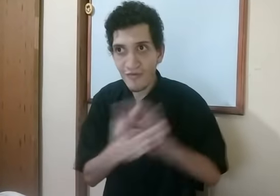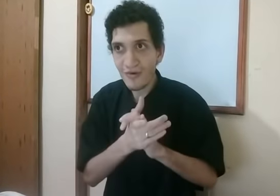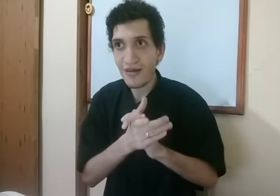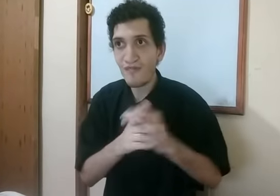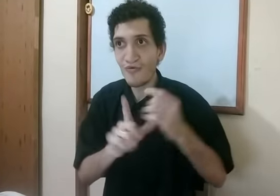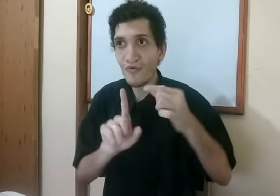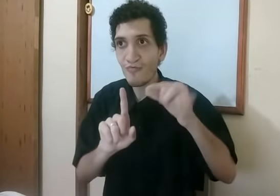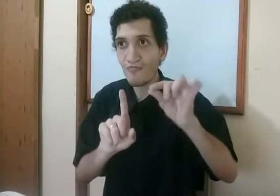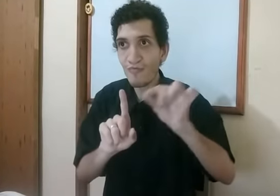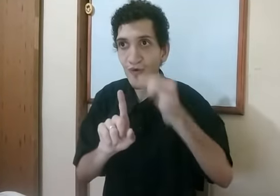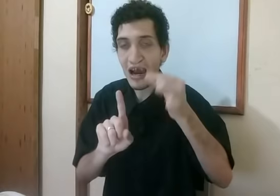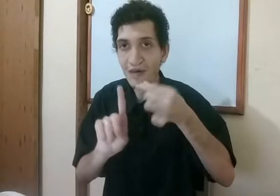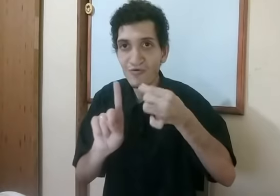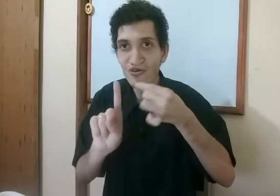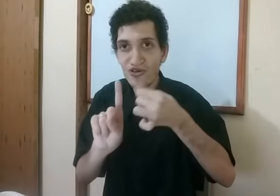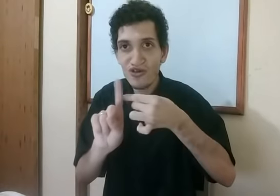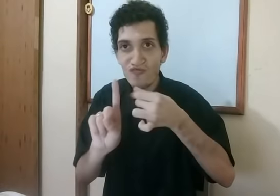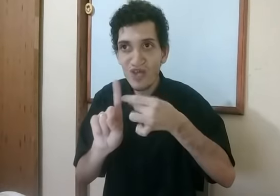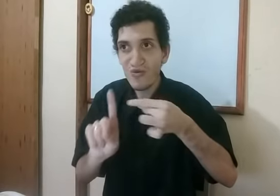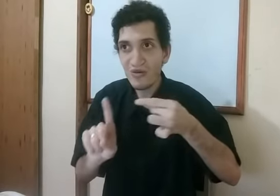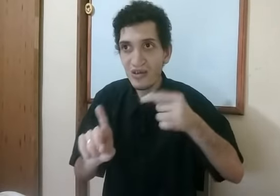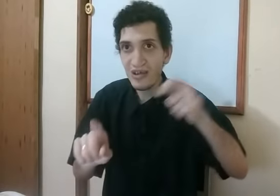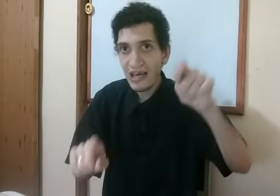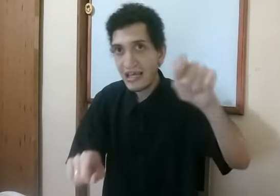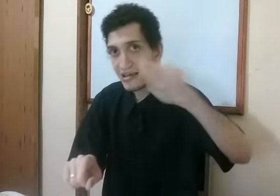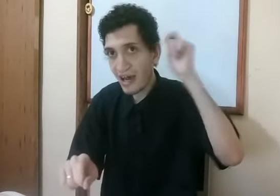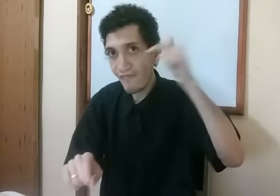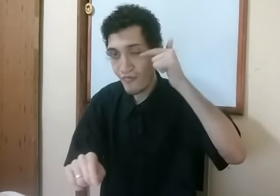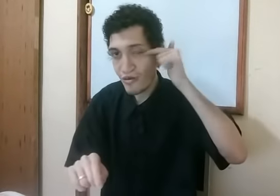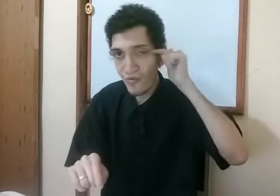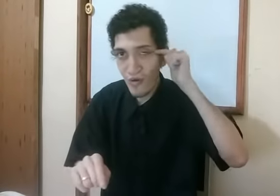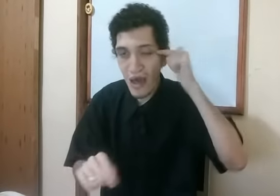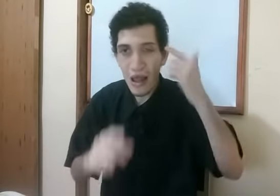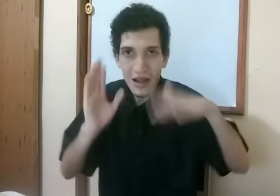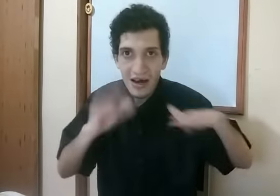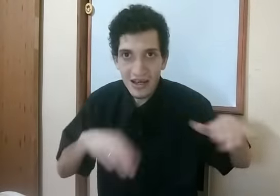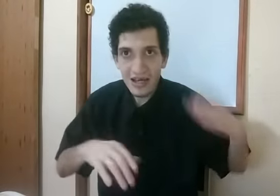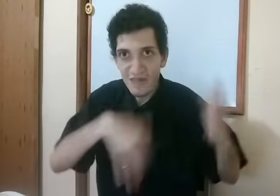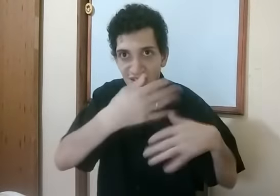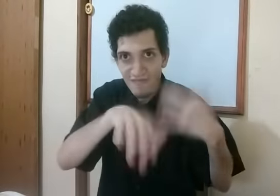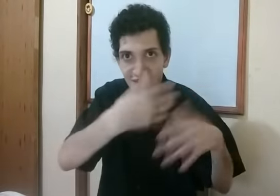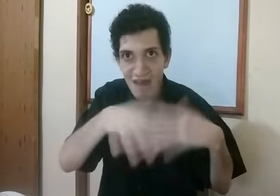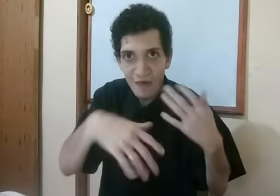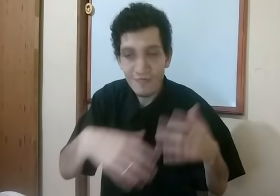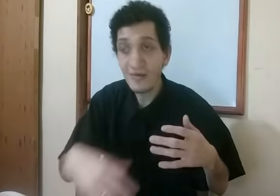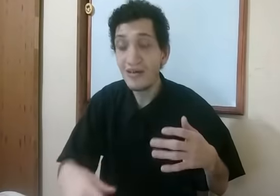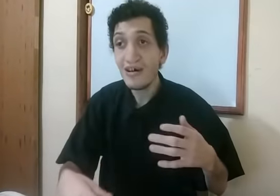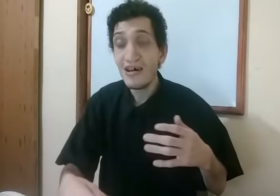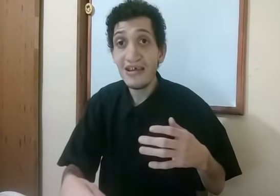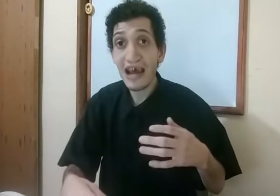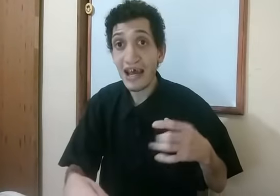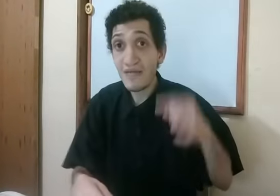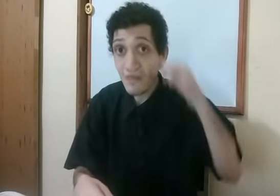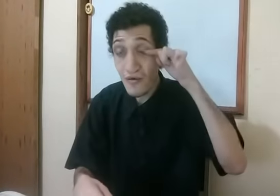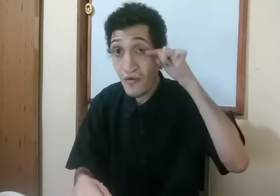esposa pegou um caco de vidro e raspou o olho dela, criança, bagunça, e aí ficou